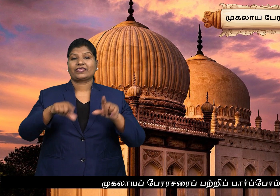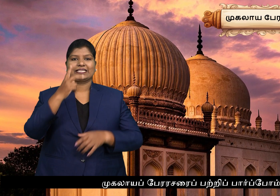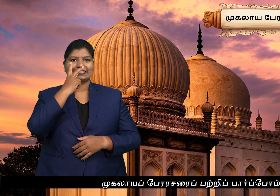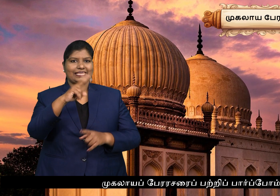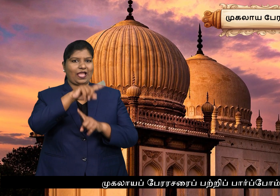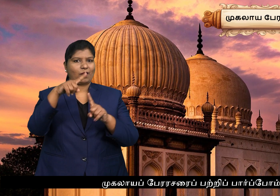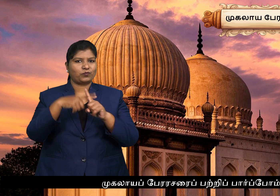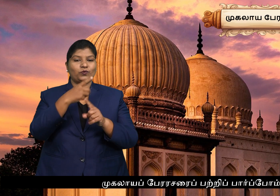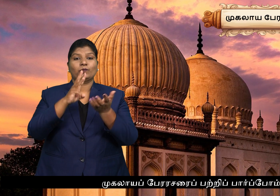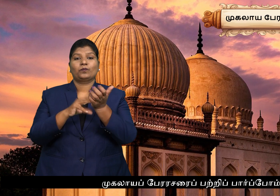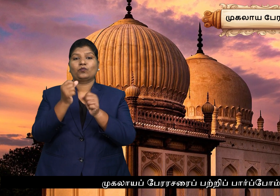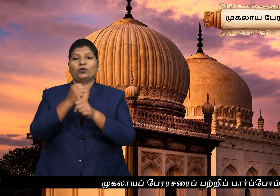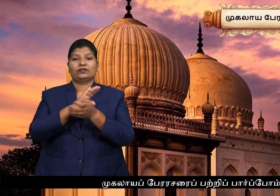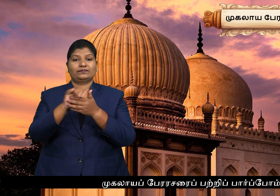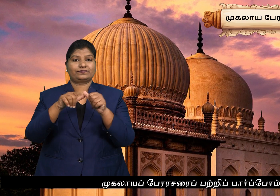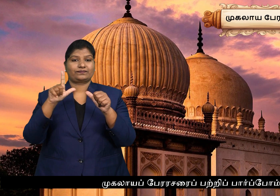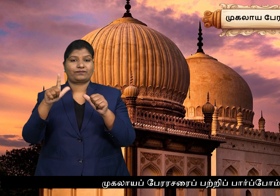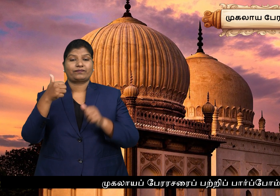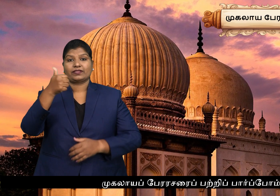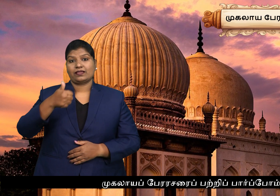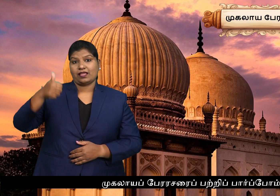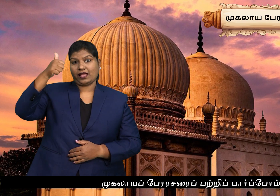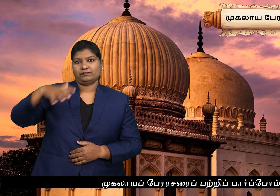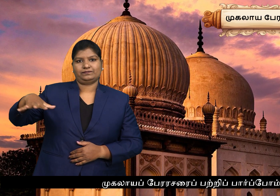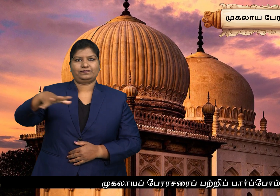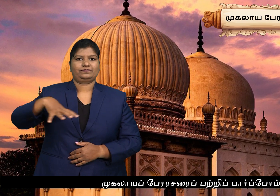முகலாய பேரரசை பற்றி பார்ப்போம்.